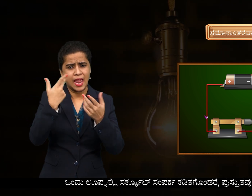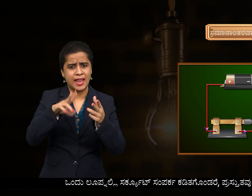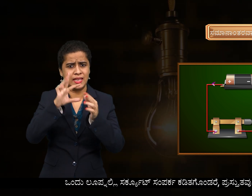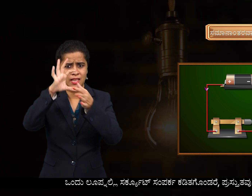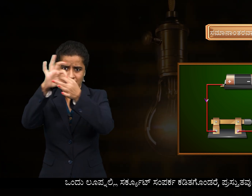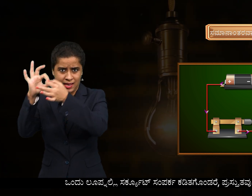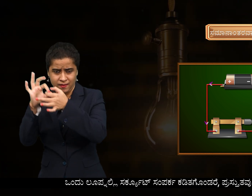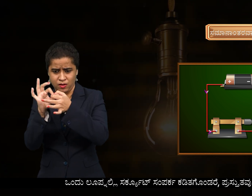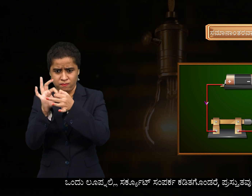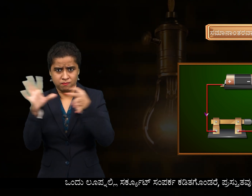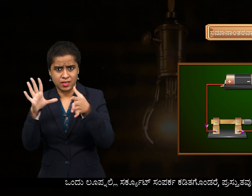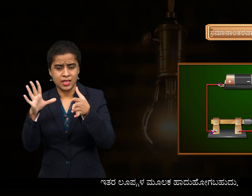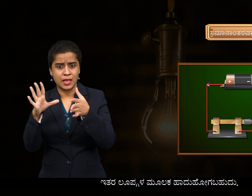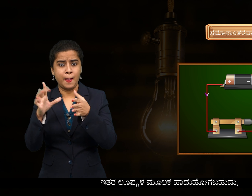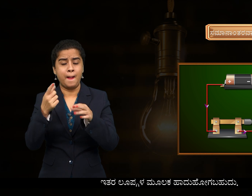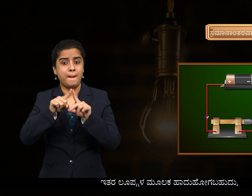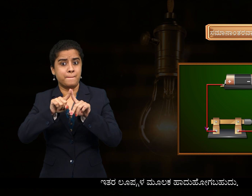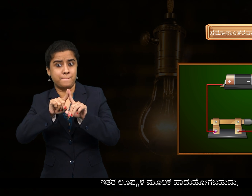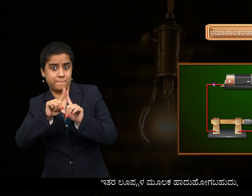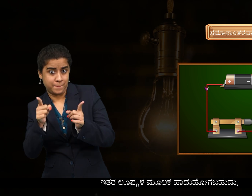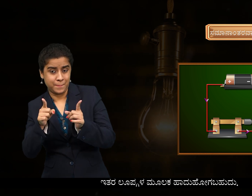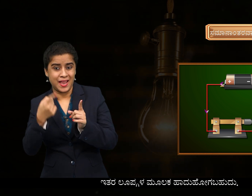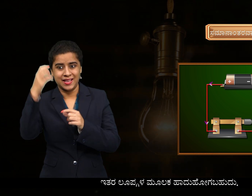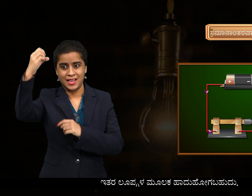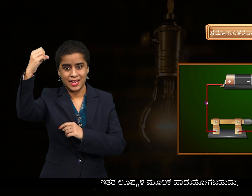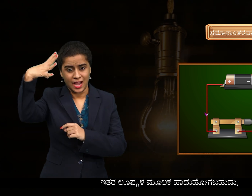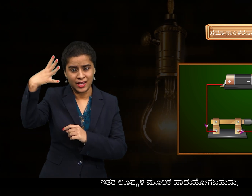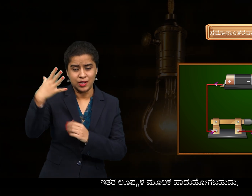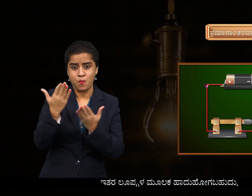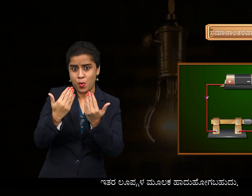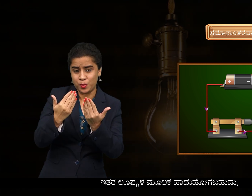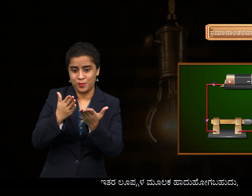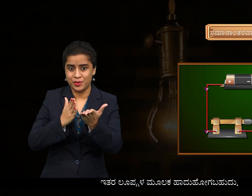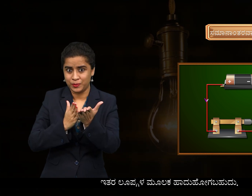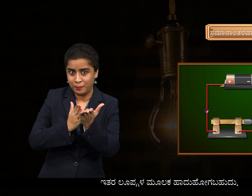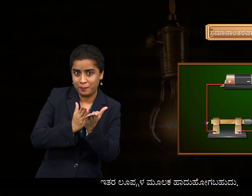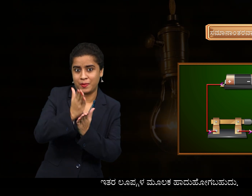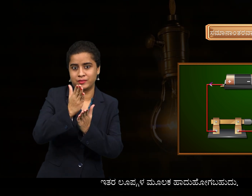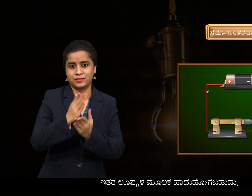ಕಡಿತಗೊಂಡರೆ ಪ್ರಸ್ತುತವು ಇನ್ನೂ ಇತರ ಲೂಪ್ಗಳ ಮೂಲಕ ಹಾದು ಹೋಗಬಹುದು.